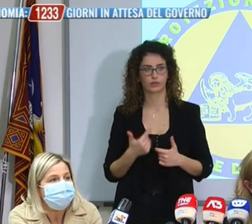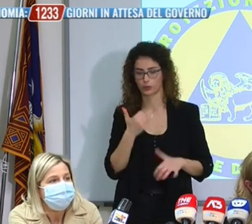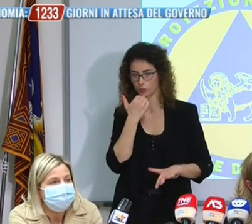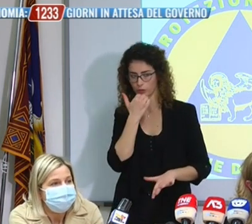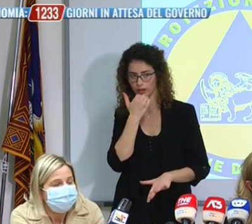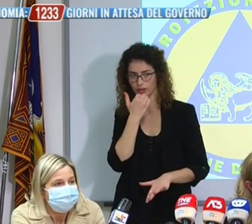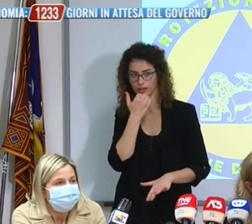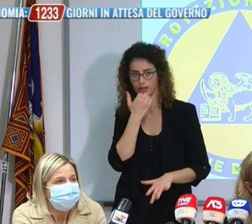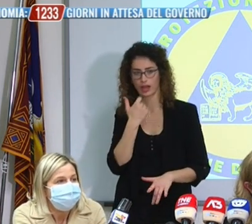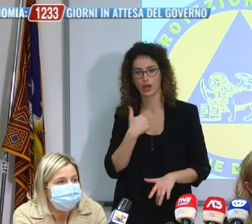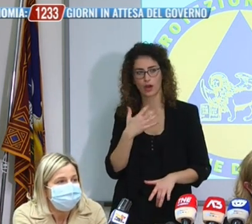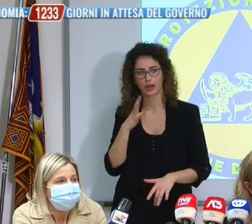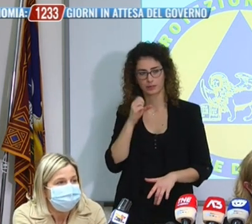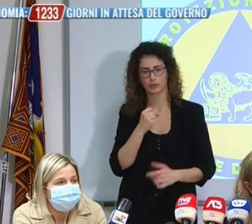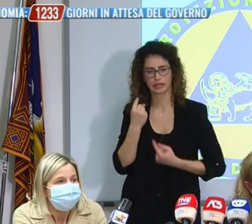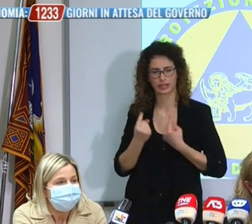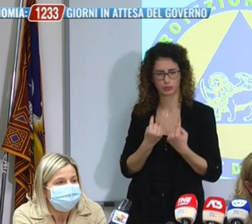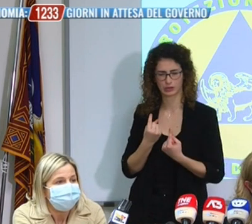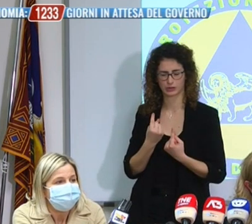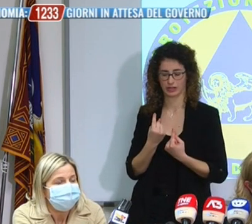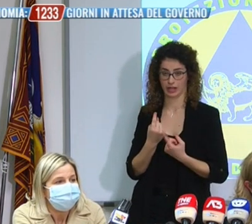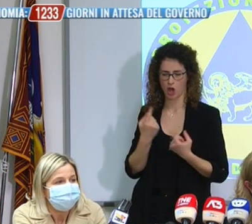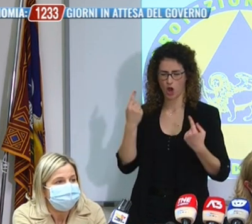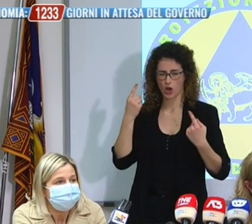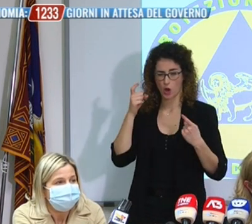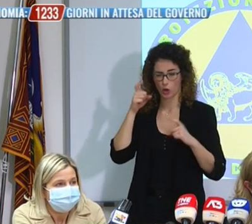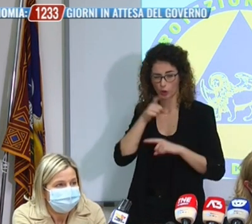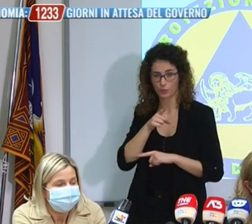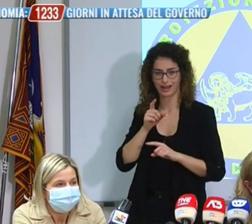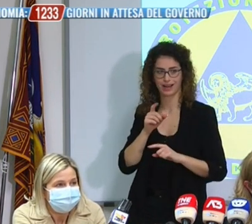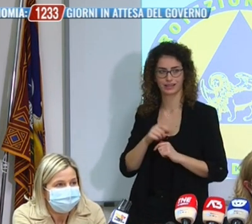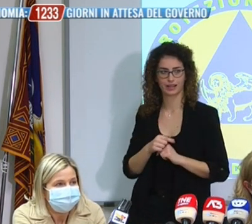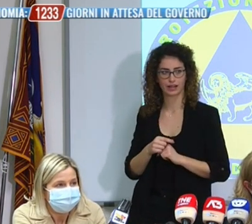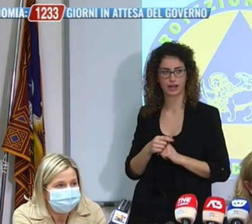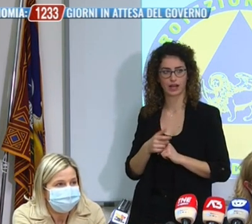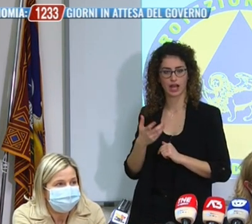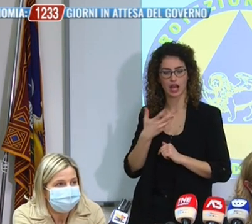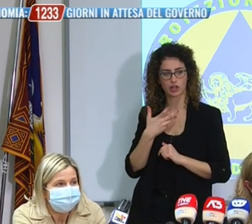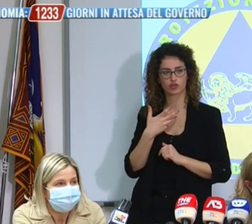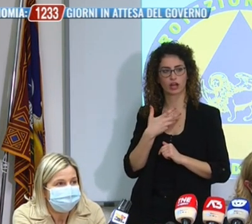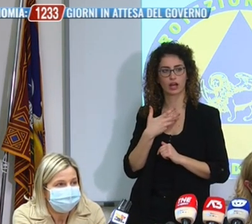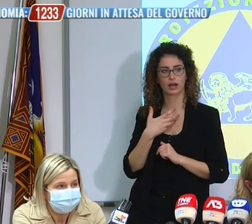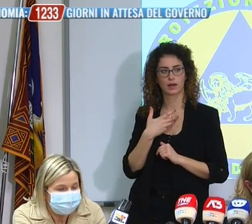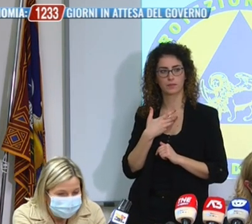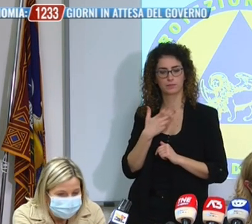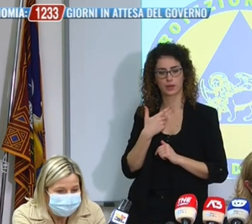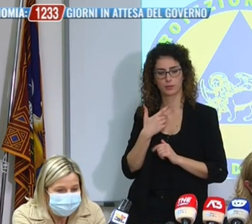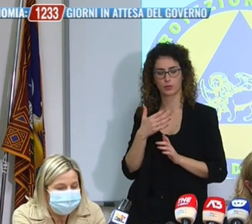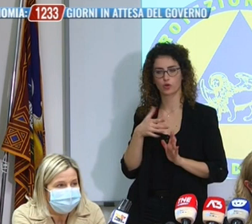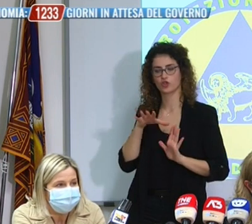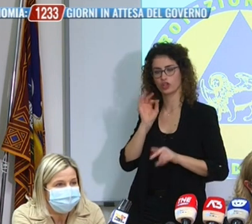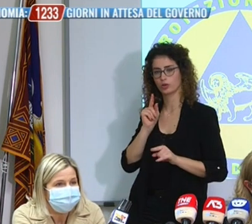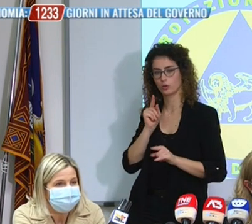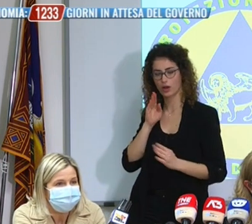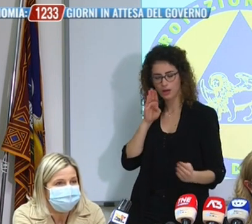scusate, mi rendo conto che la questione è complicata e avete privilegiato un approccio mirato, no?